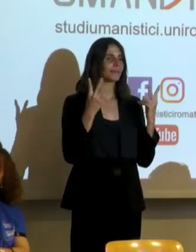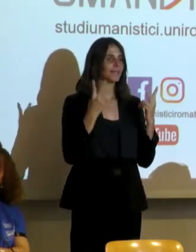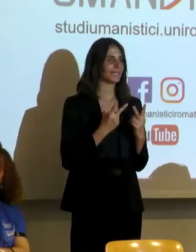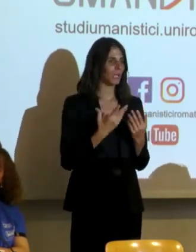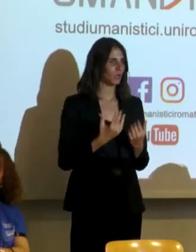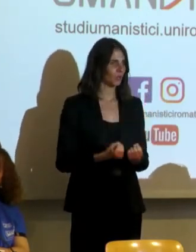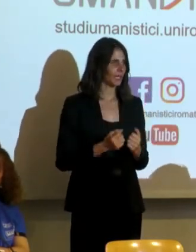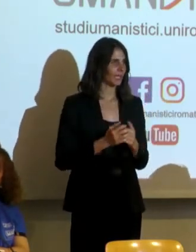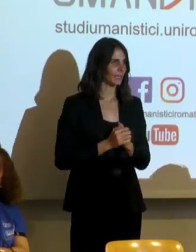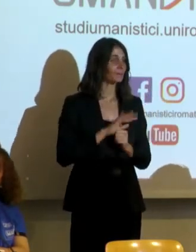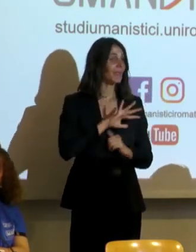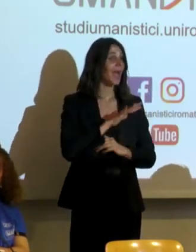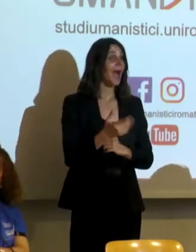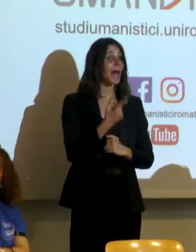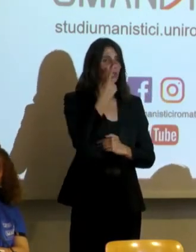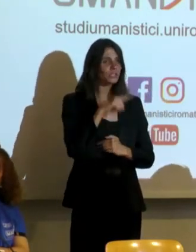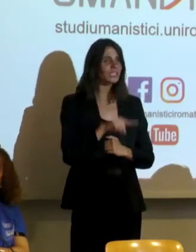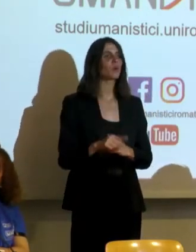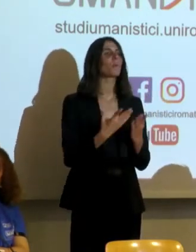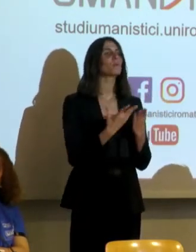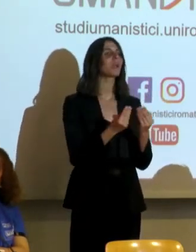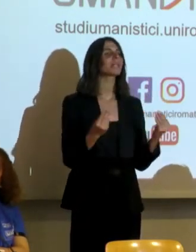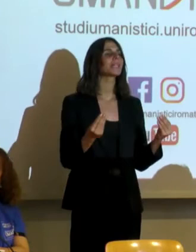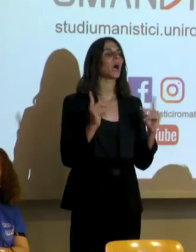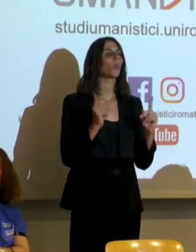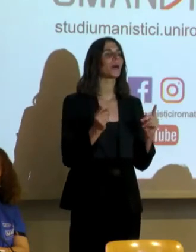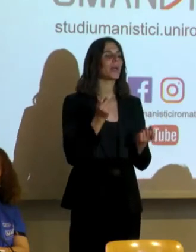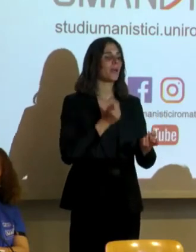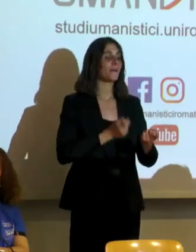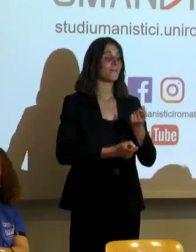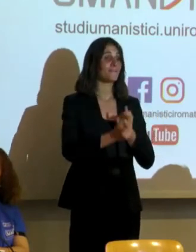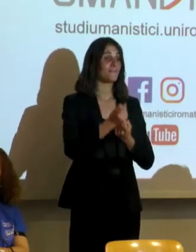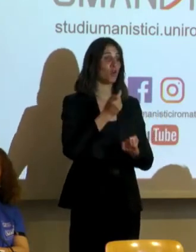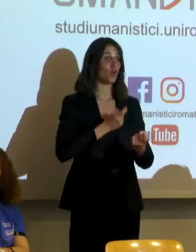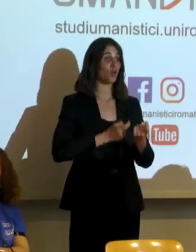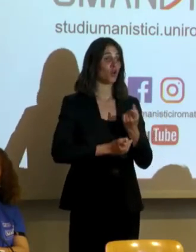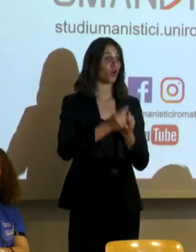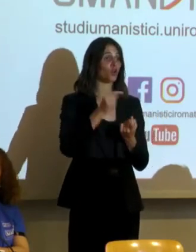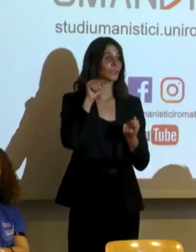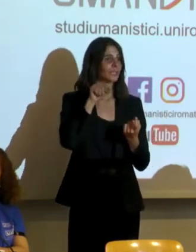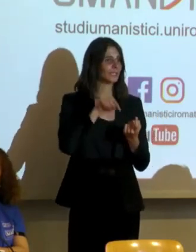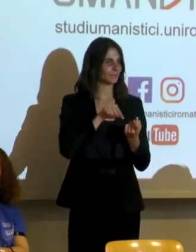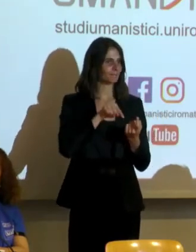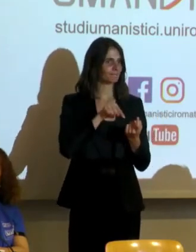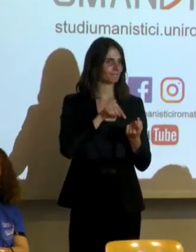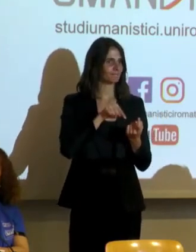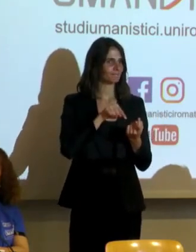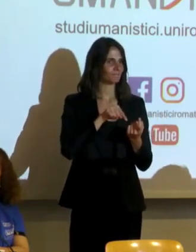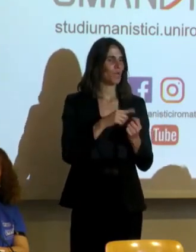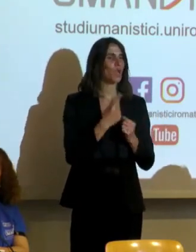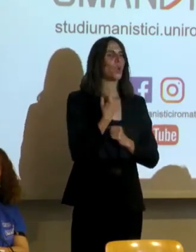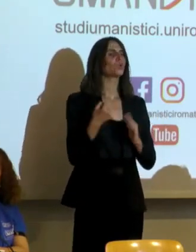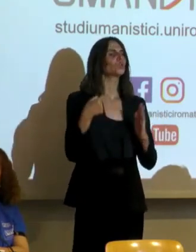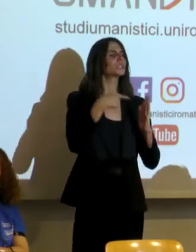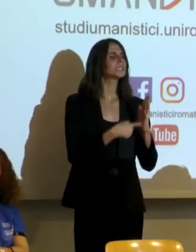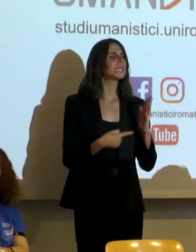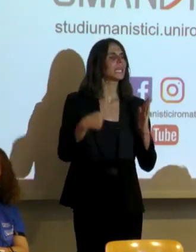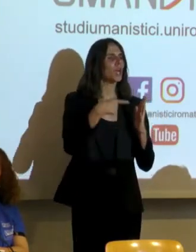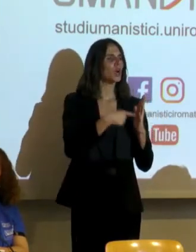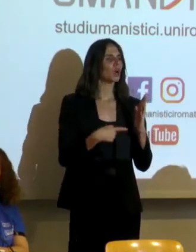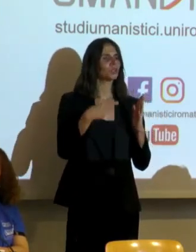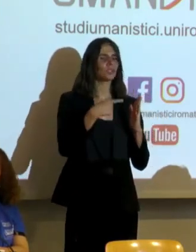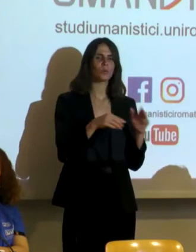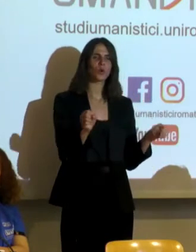tipo di pluralità, le fonti. Chi studia la storia ha a che fare con le fonti. Ora, uno degli stereotipi più diffusi nelle aule